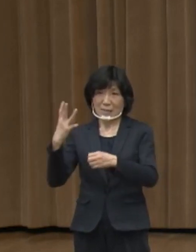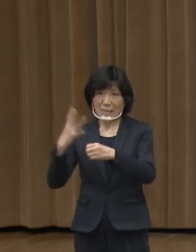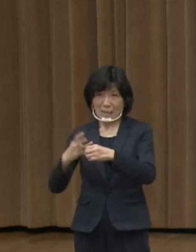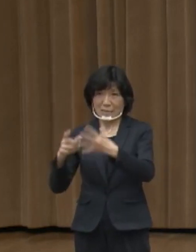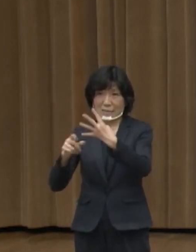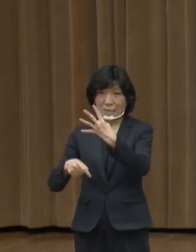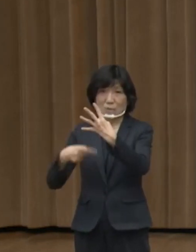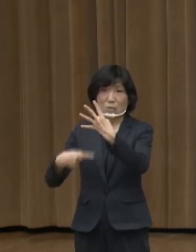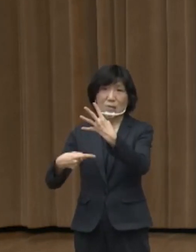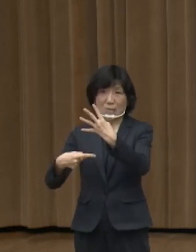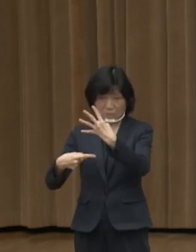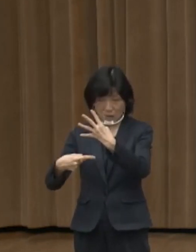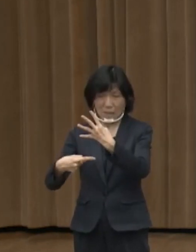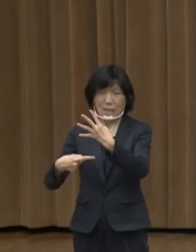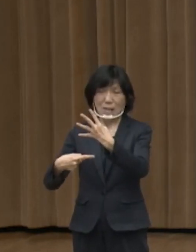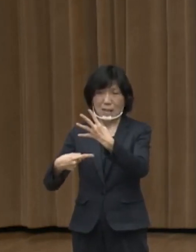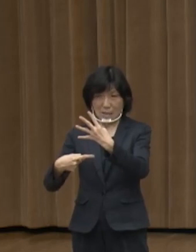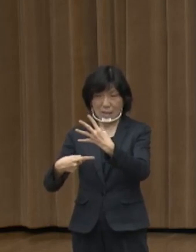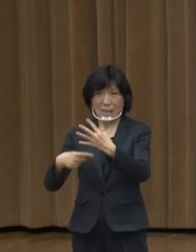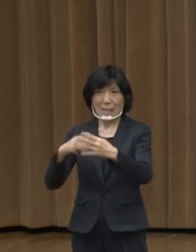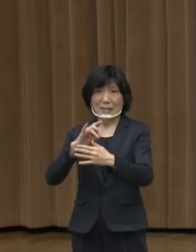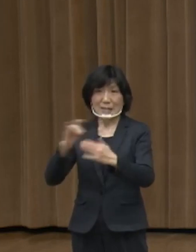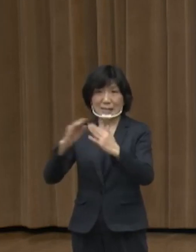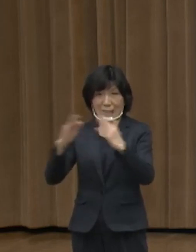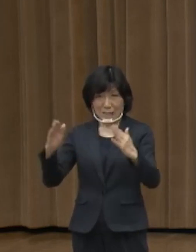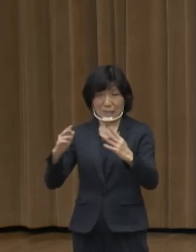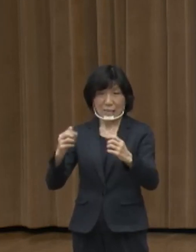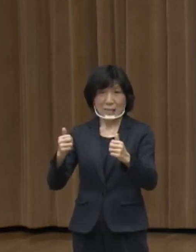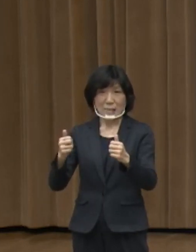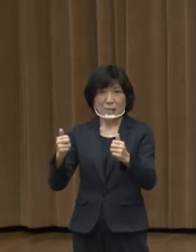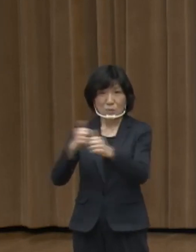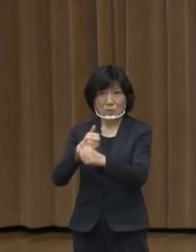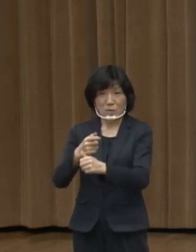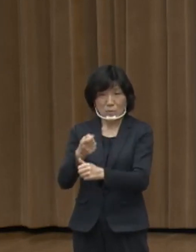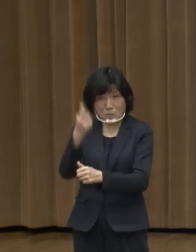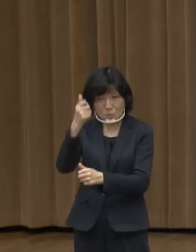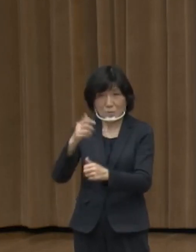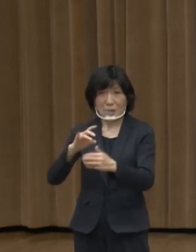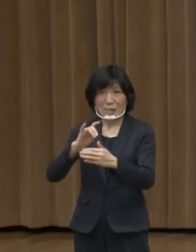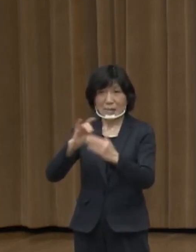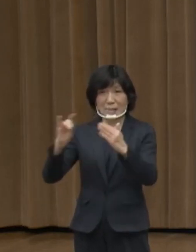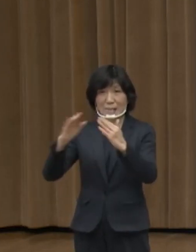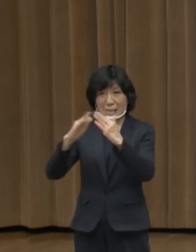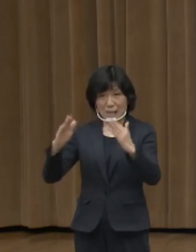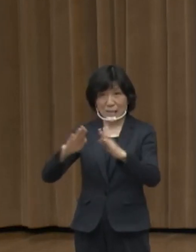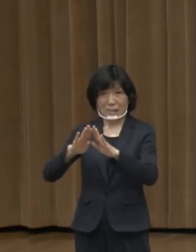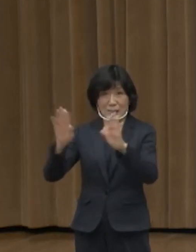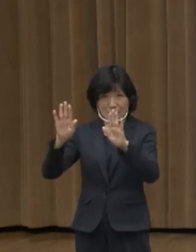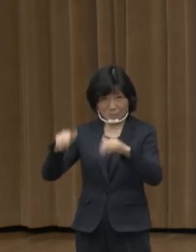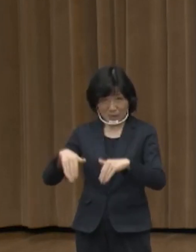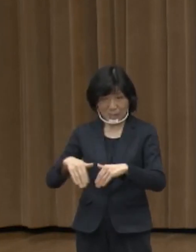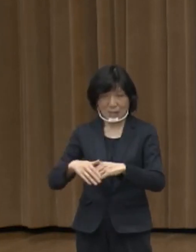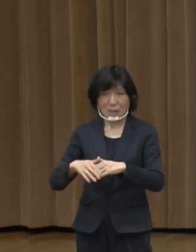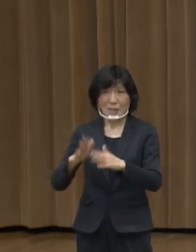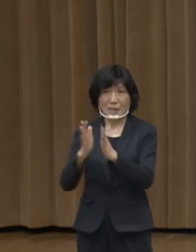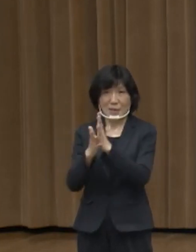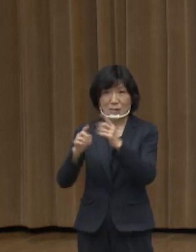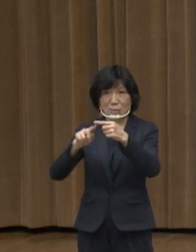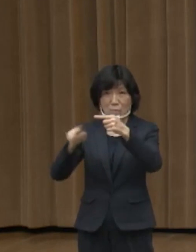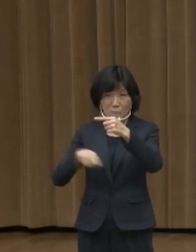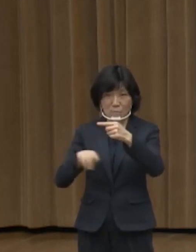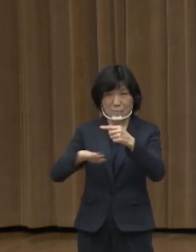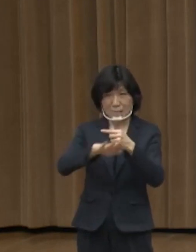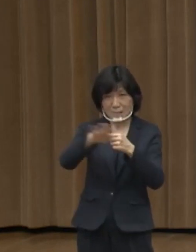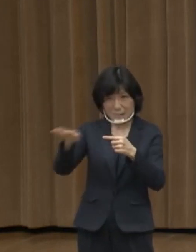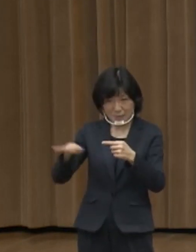った、要するに移動してきてその日に議会というですね、そういうその状況ではありましたけれども、県庁一丸とな